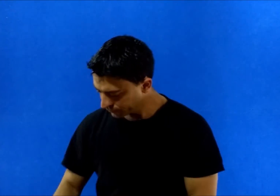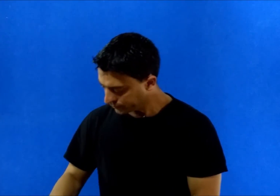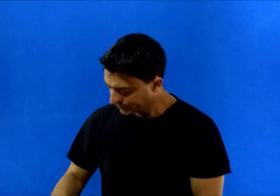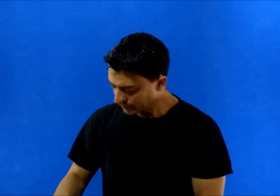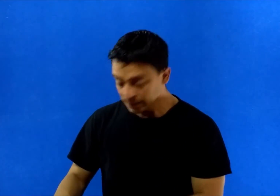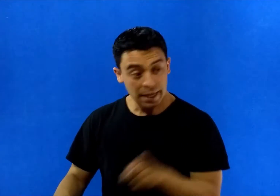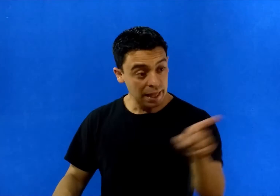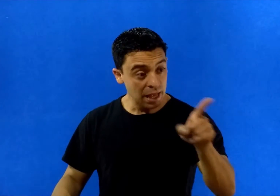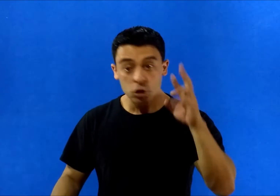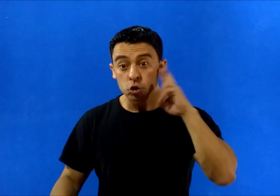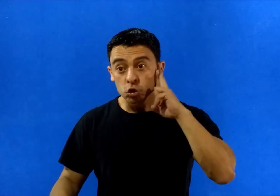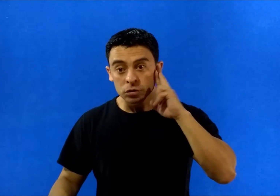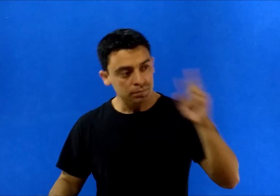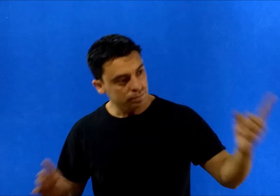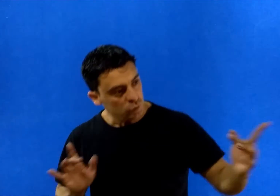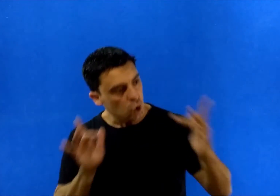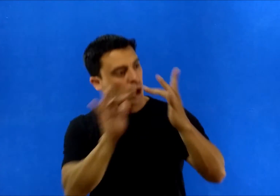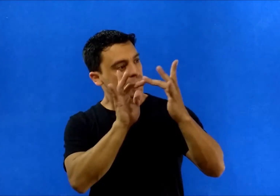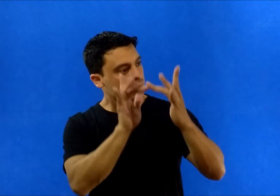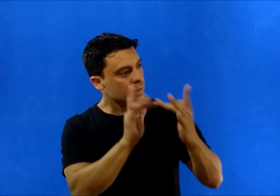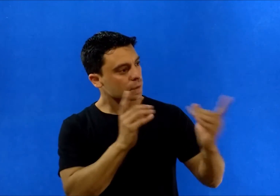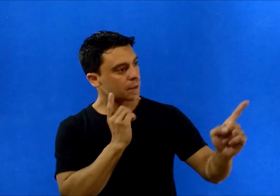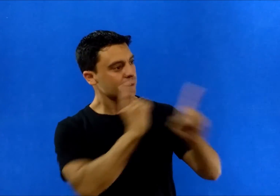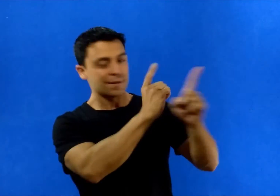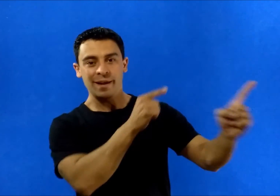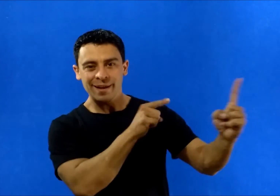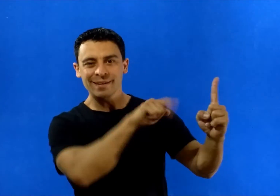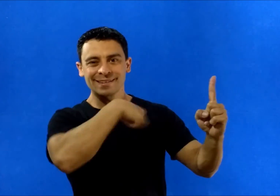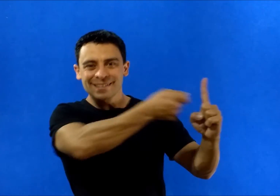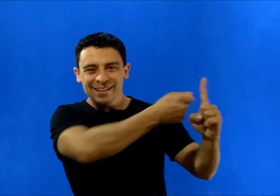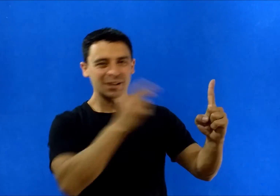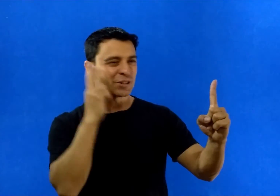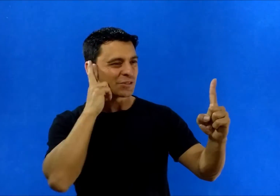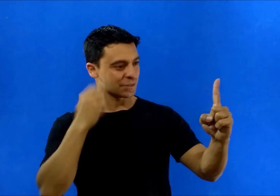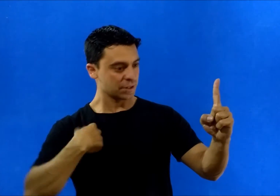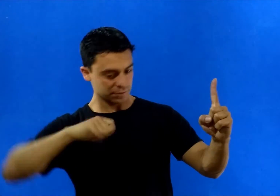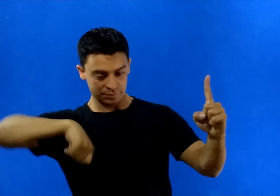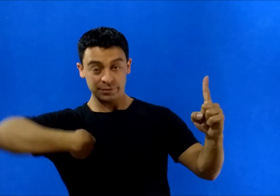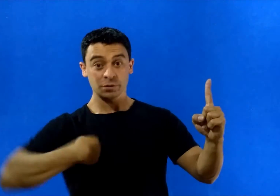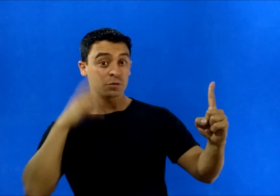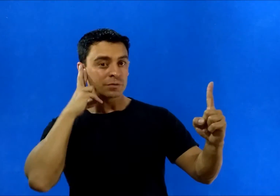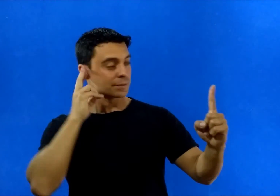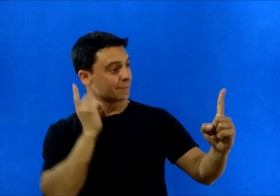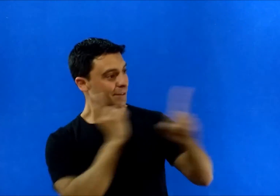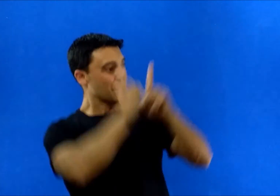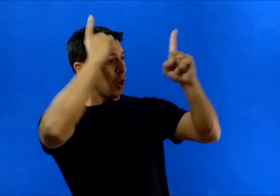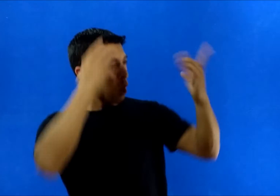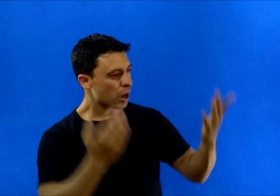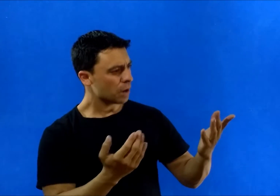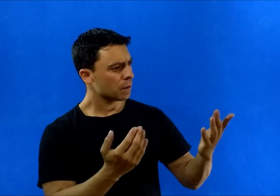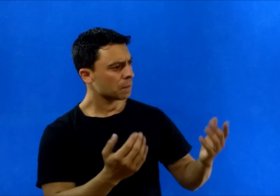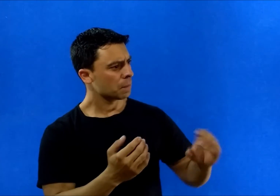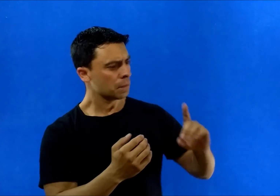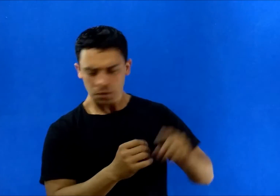consegue aprender. Quando ele tem contato com o surdo, ele encontra o surdo. Por exemplo, ele é surdo e outro é o